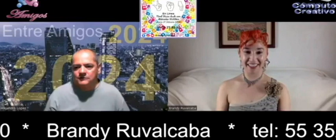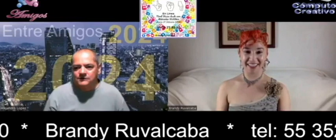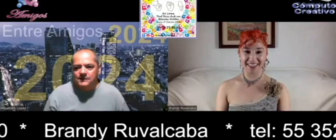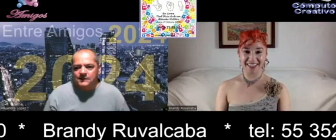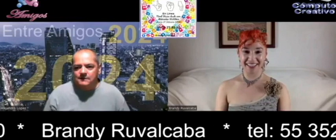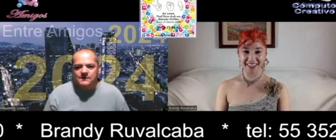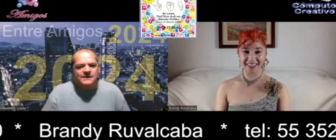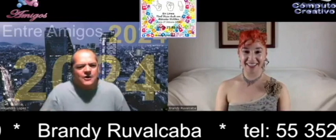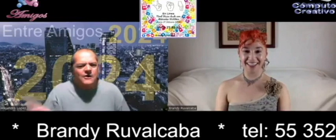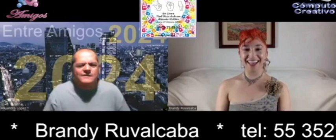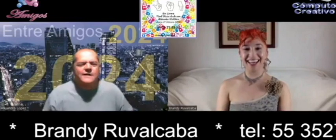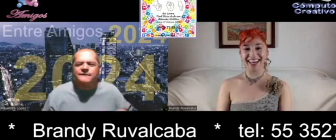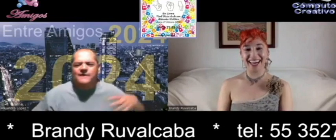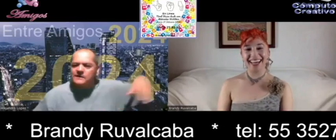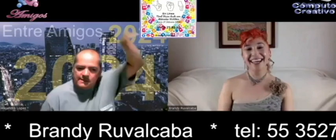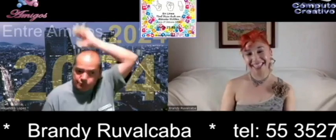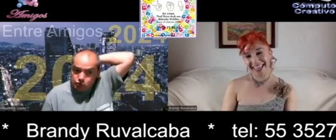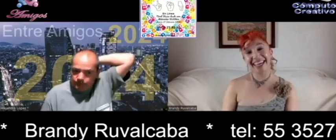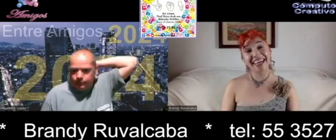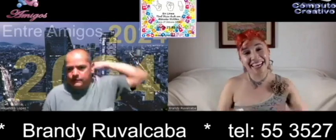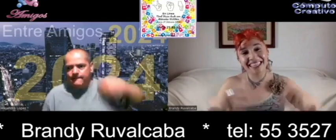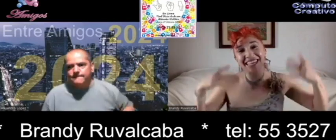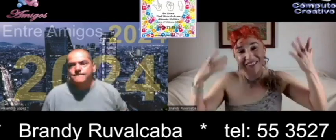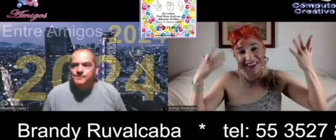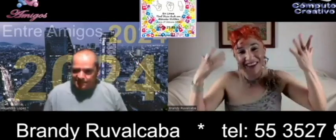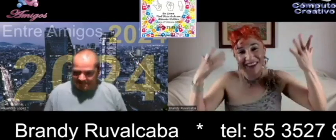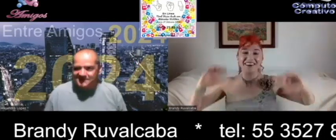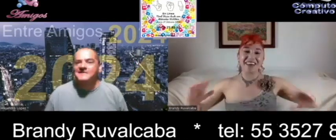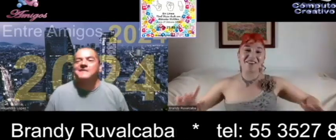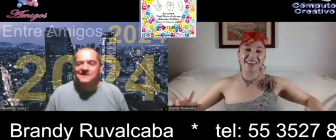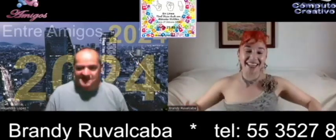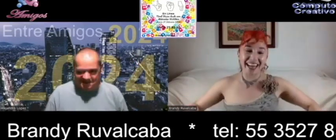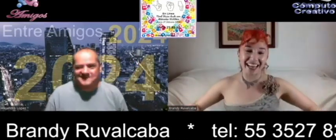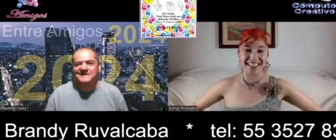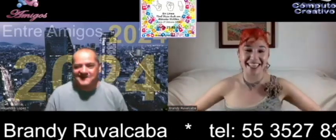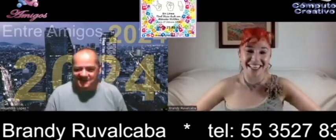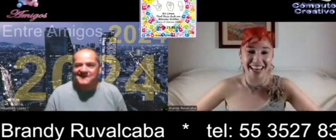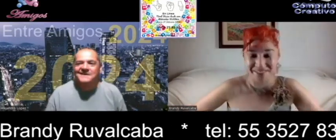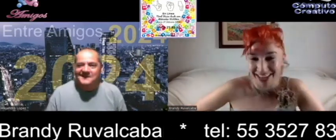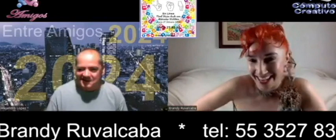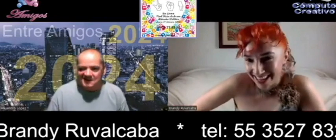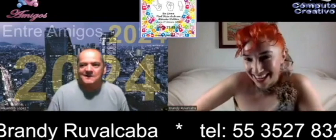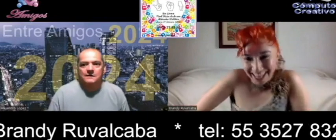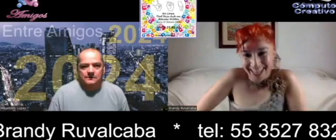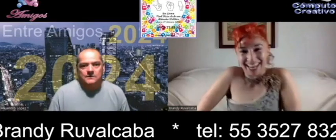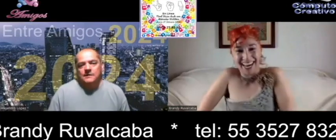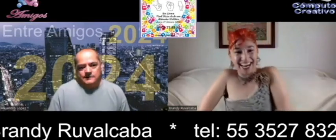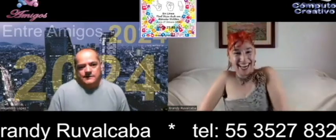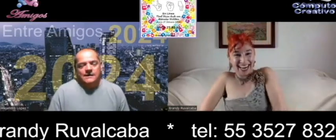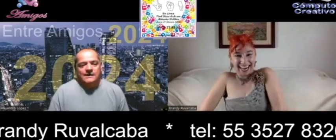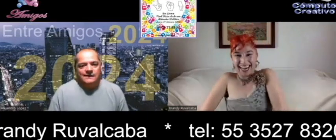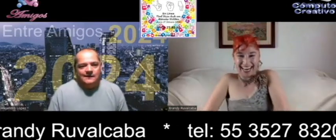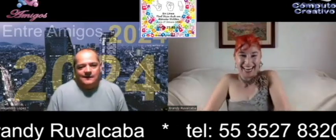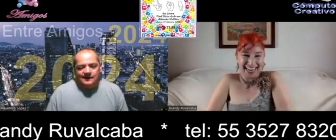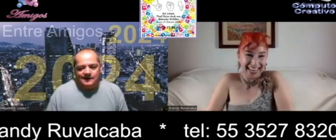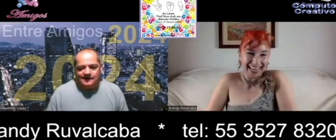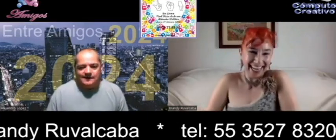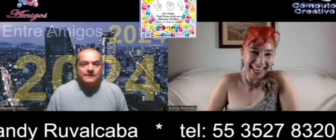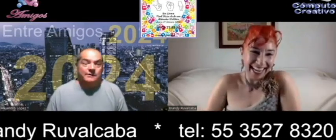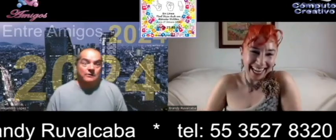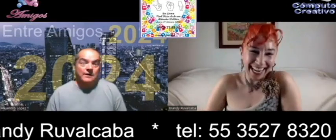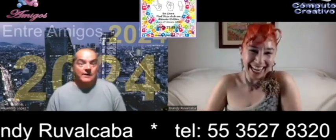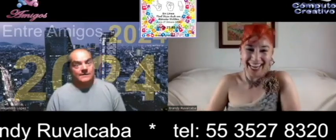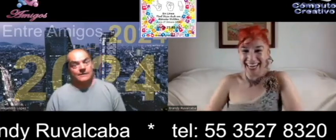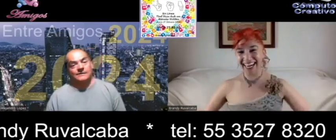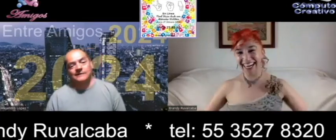trabado. Me dice, no, está re fácil. Sí, es una clase de flexibilidad, ¿no? Y aparte era a las 6 de la mañana. Sí, que decía,